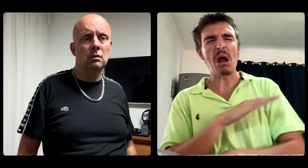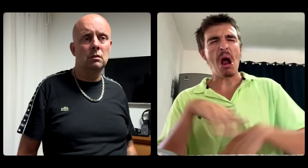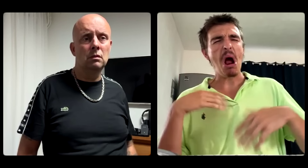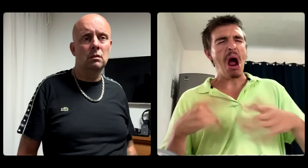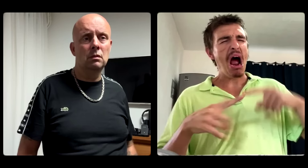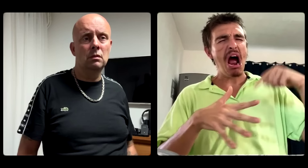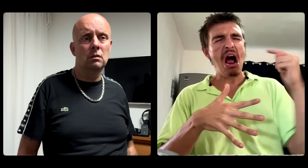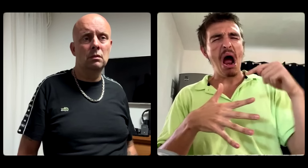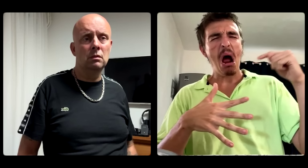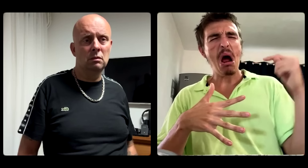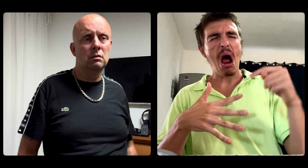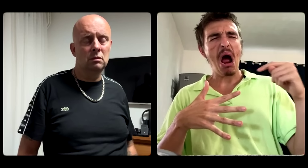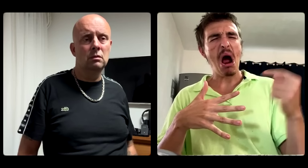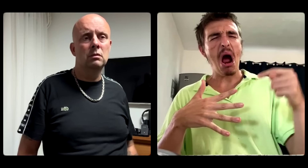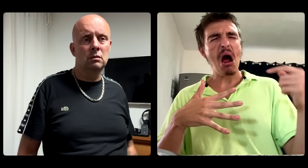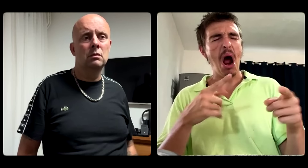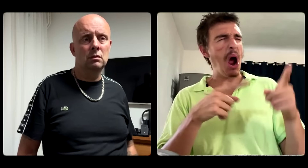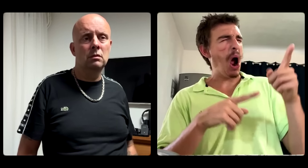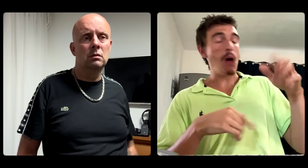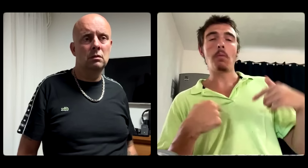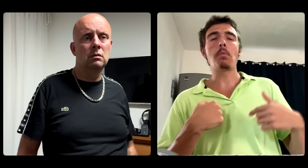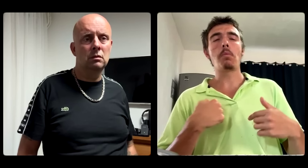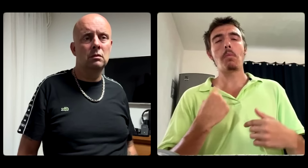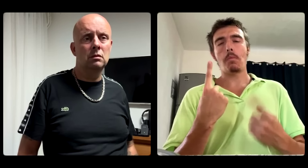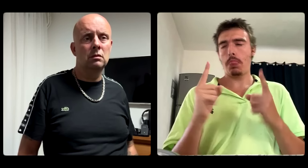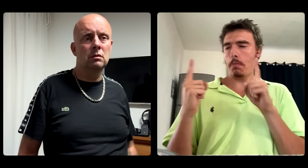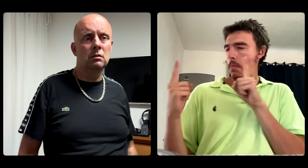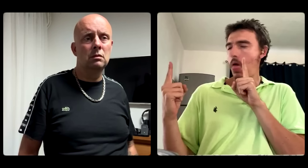Dus het is nu 5 weken terug.